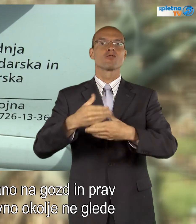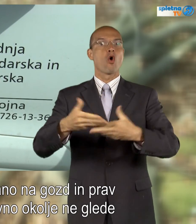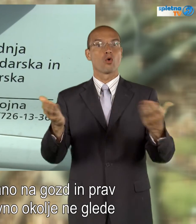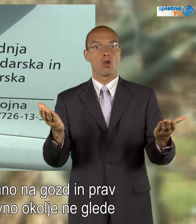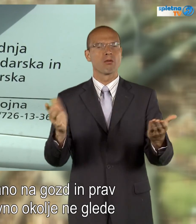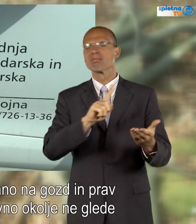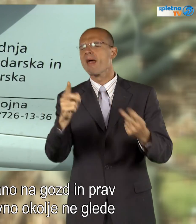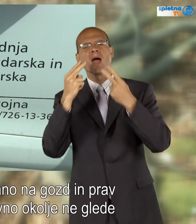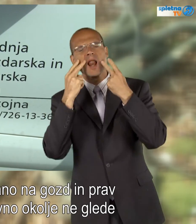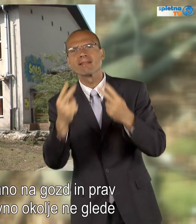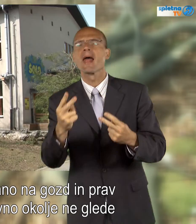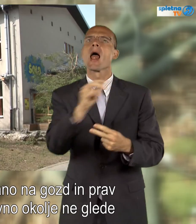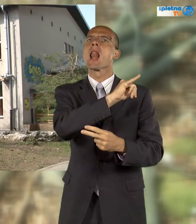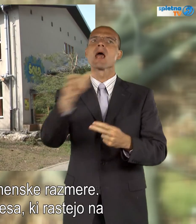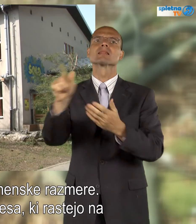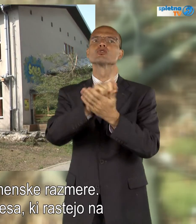razmere.